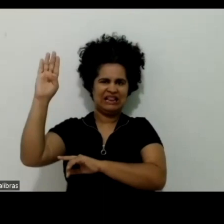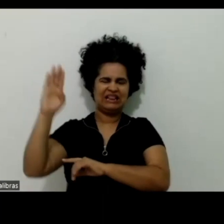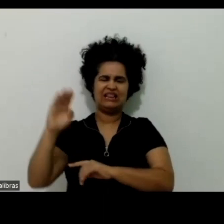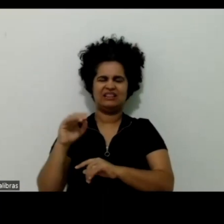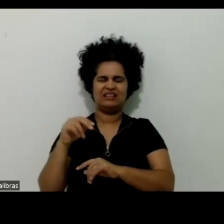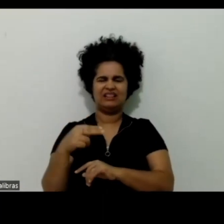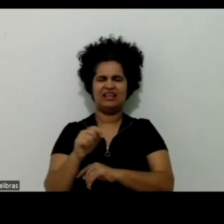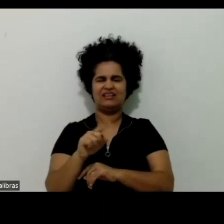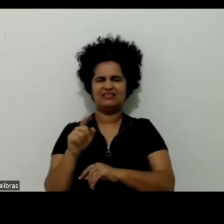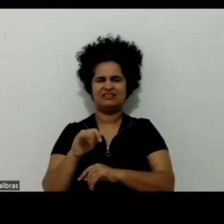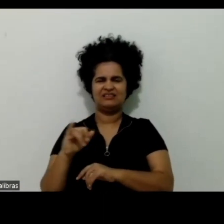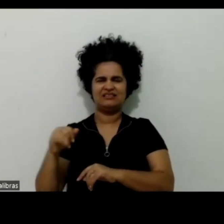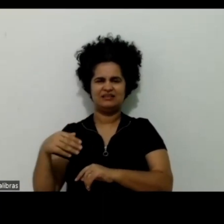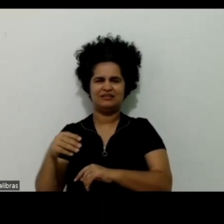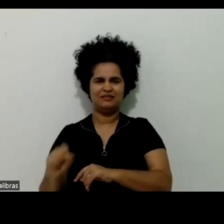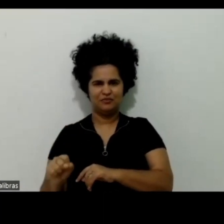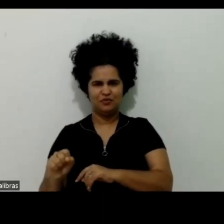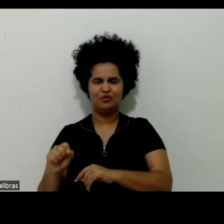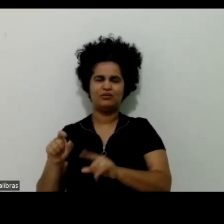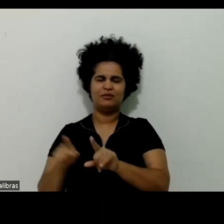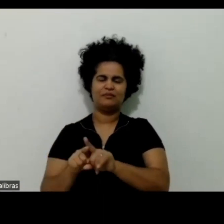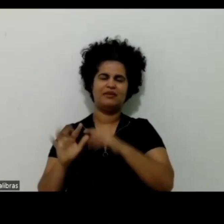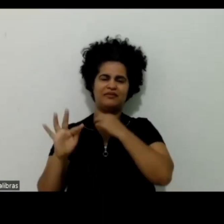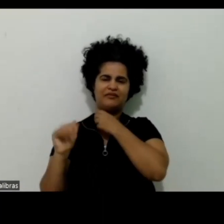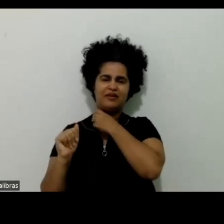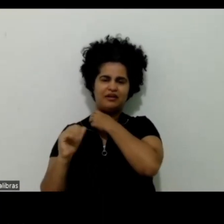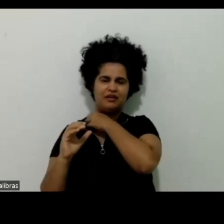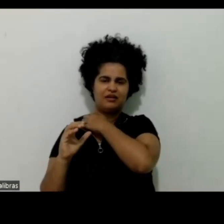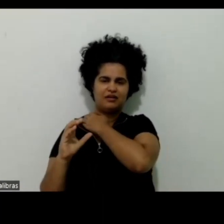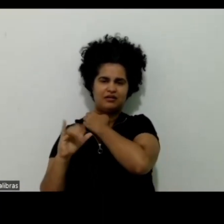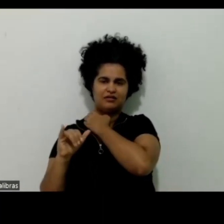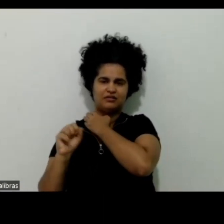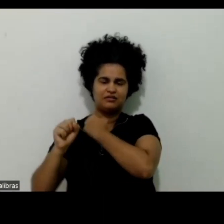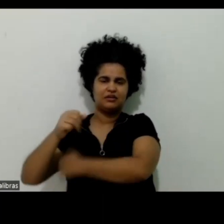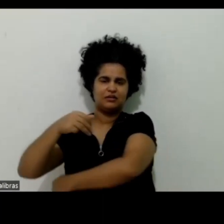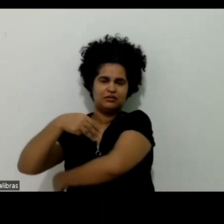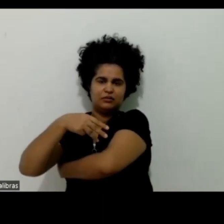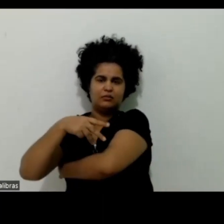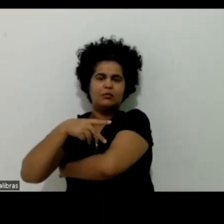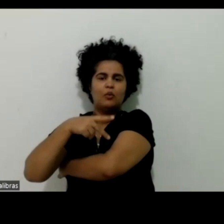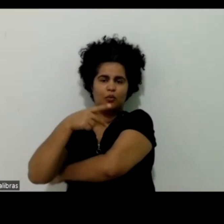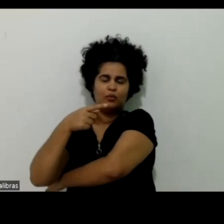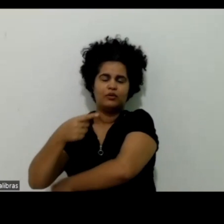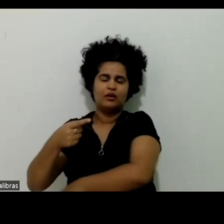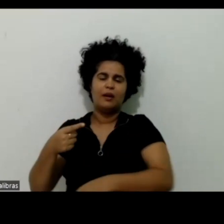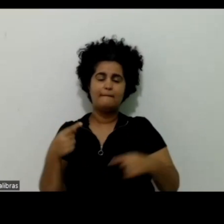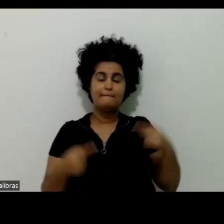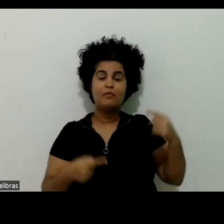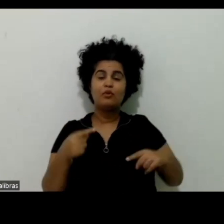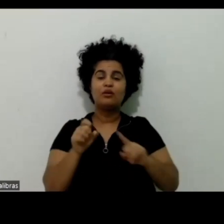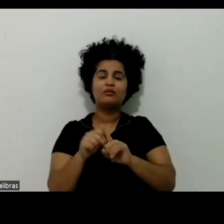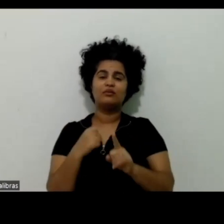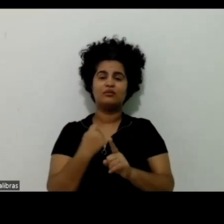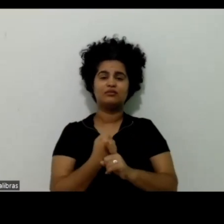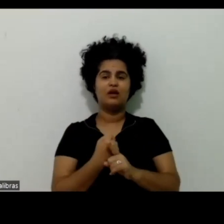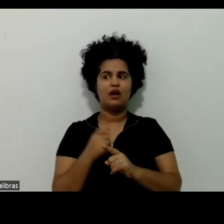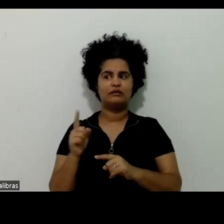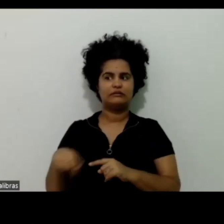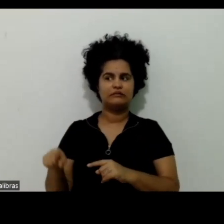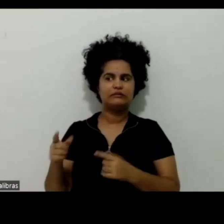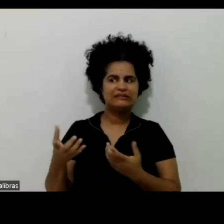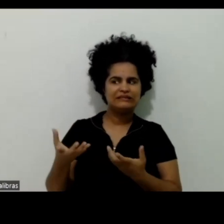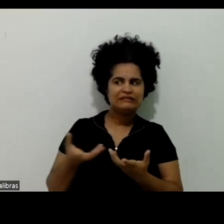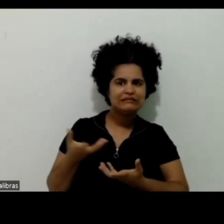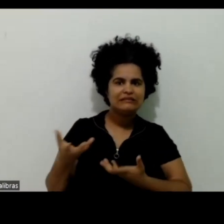chamar. Isso deixou consequências assim brutais, né, no campo das políticas sociais, nosso, né, espaço de